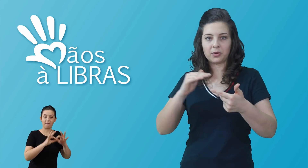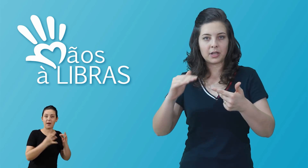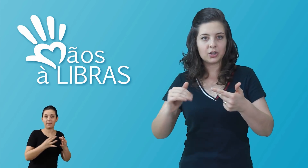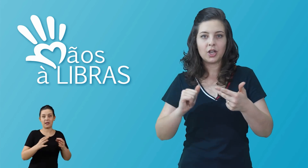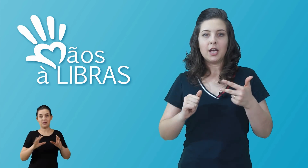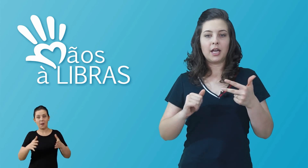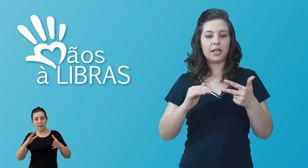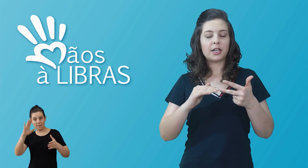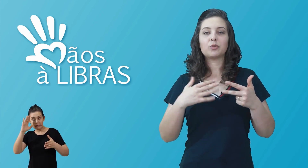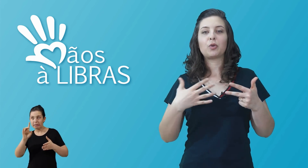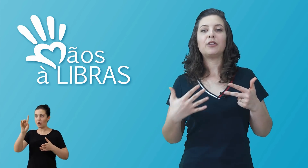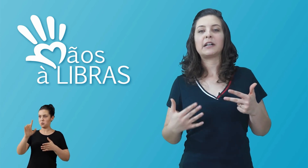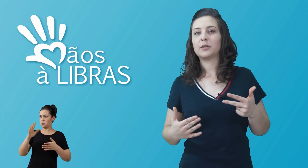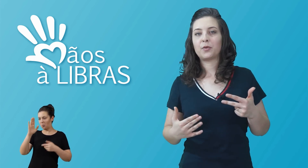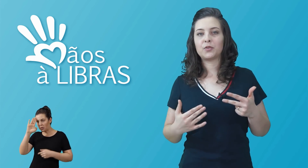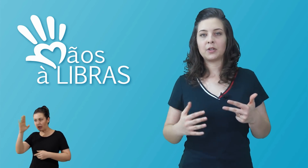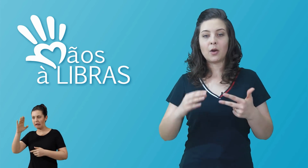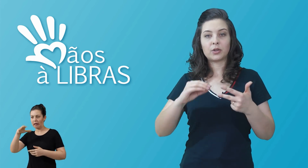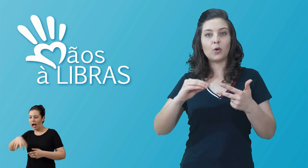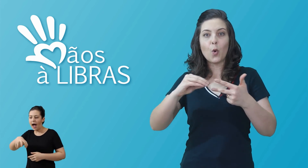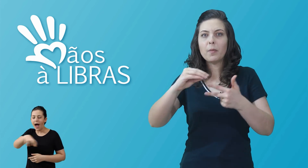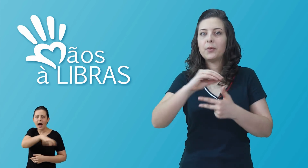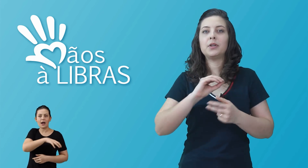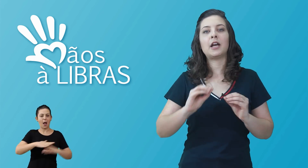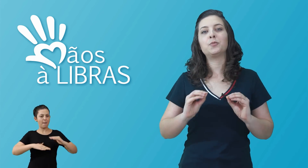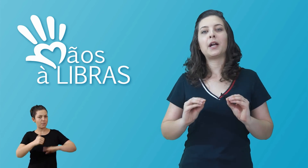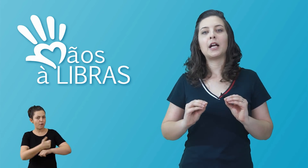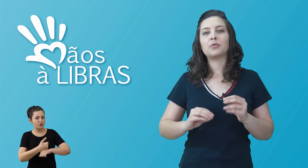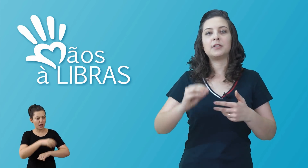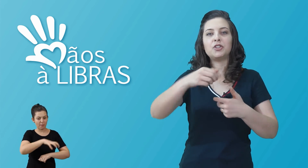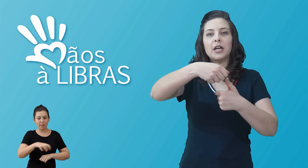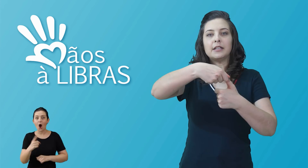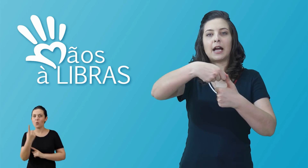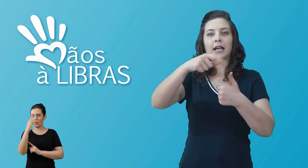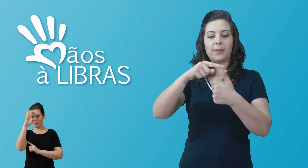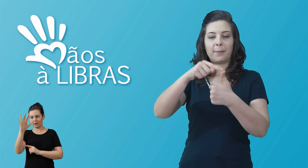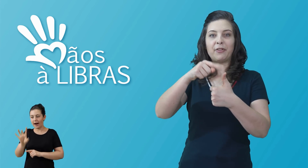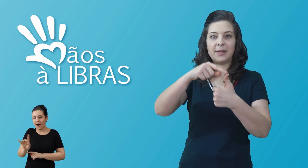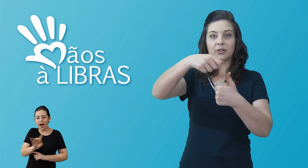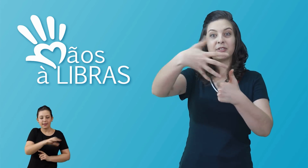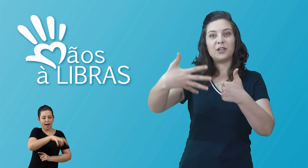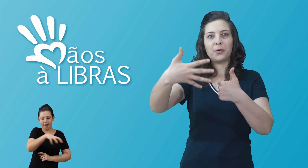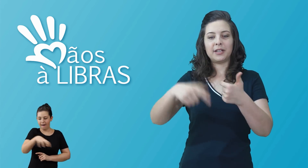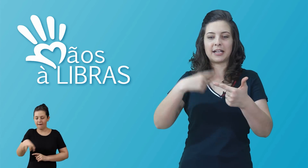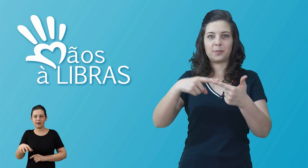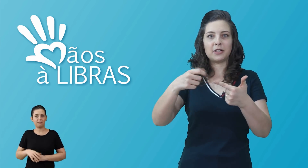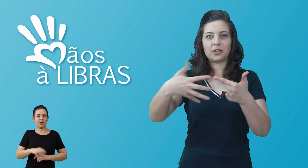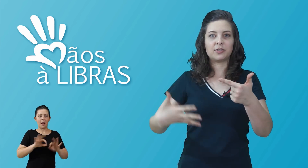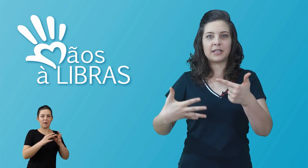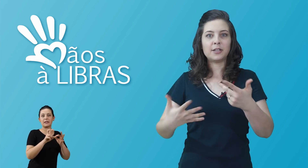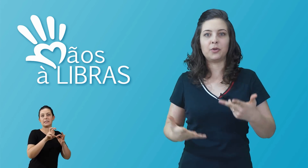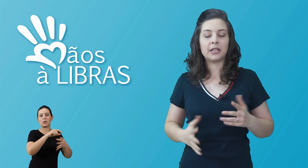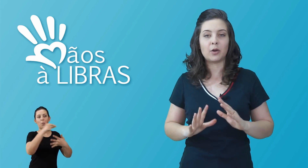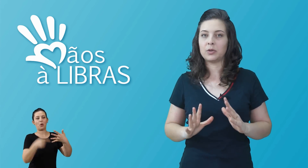minha prioridade em termos de qualificação profissional, eu tenho uma prioridade para cada. Não existe, para a família eu tenho 5 prioridades, para